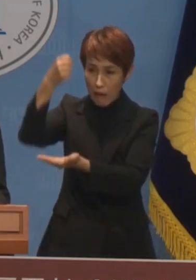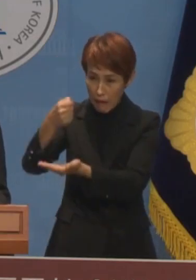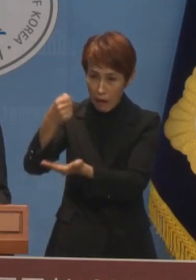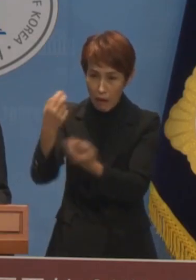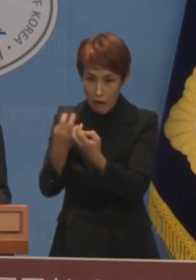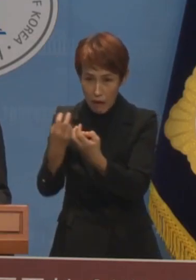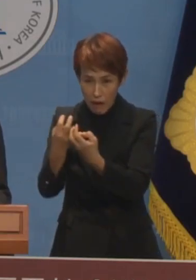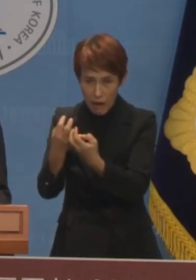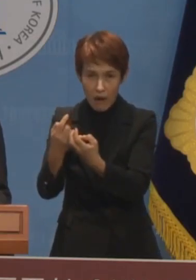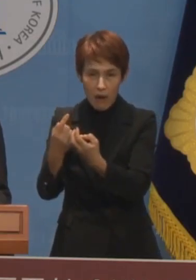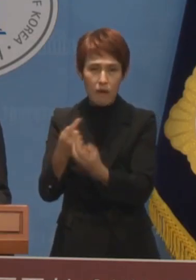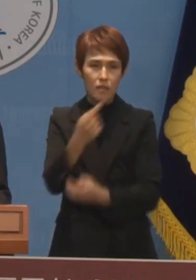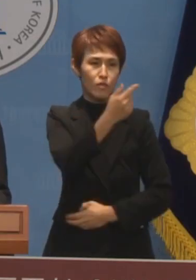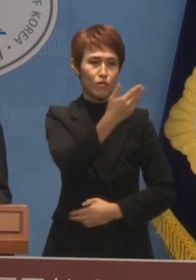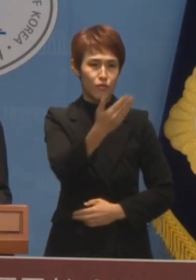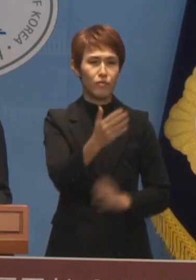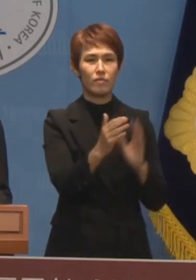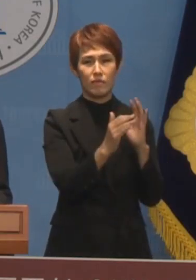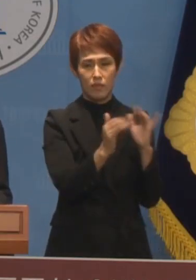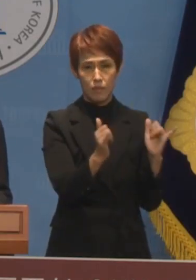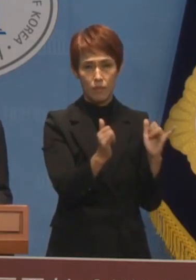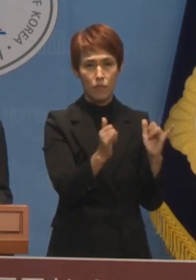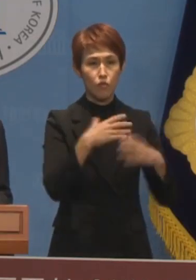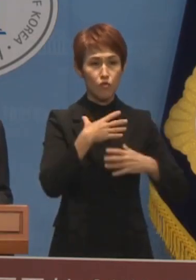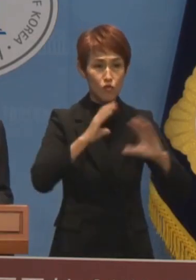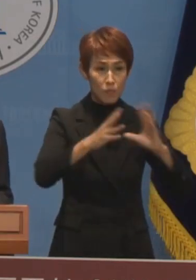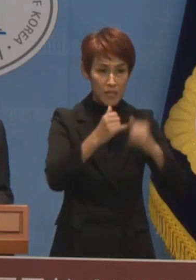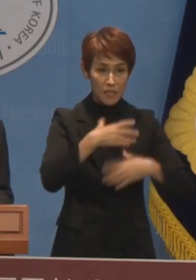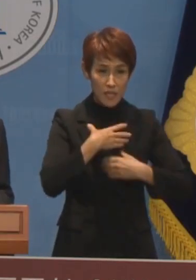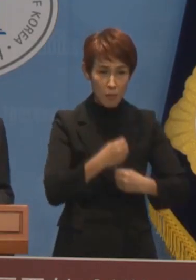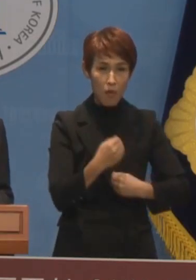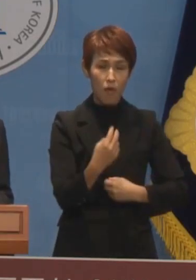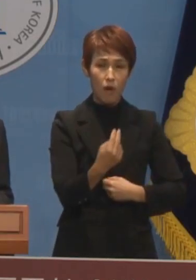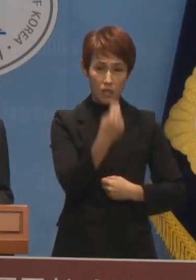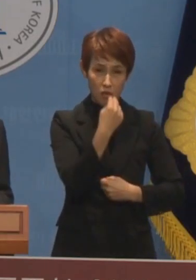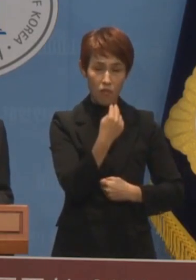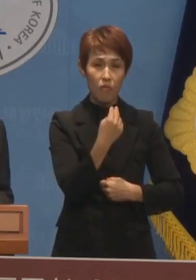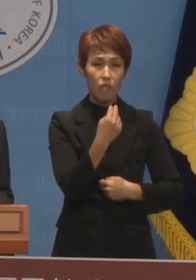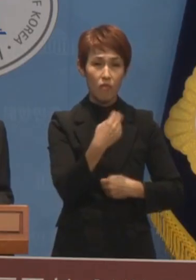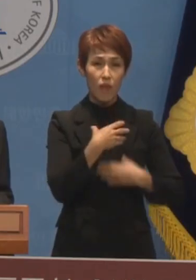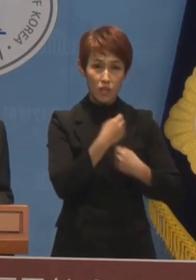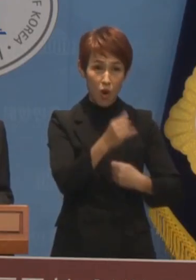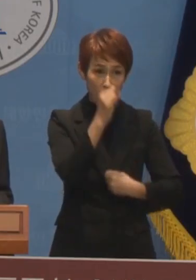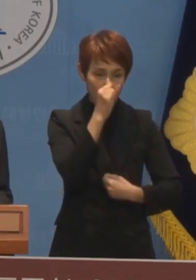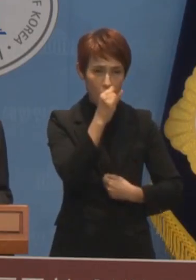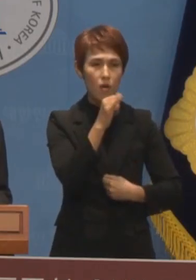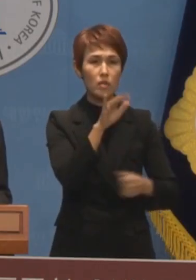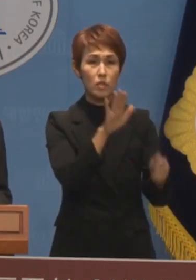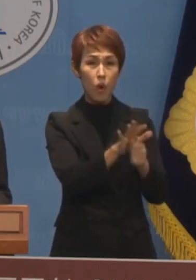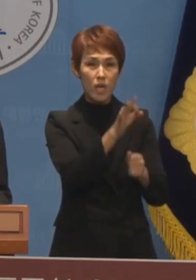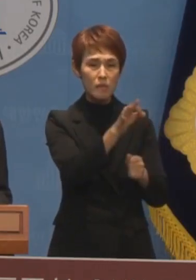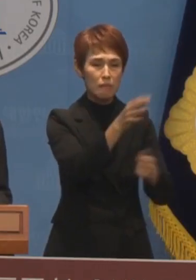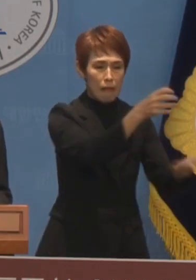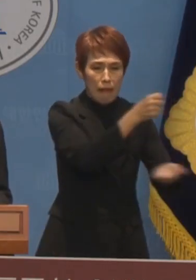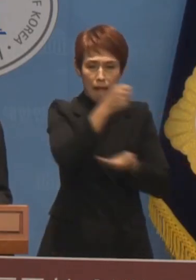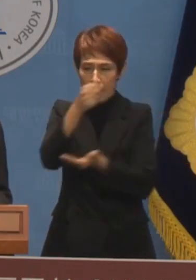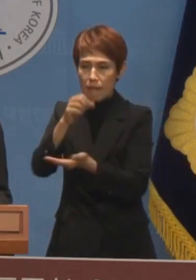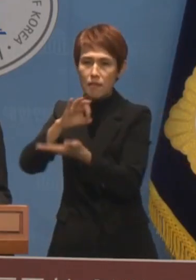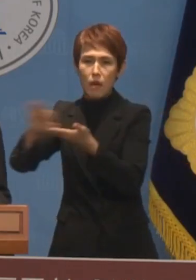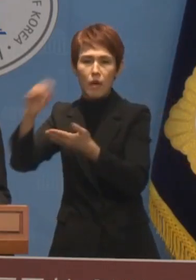위하여 소방관과 국민의 생명과 안전을 지키는 소방 안전 교부세를 끌어다가 쓰려는